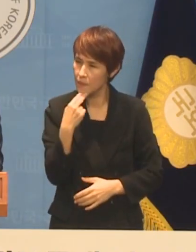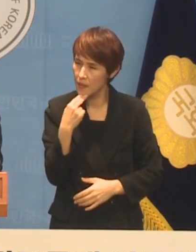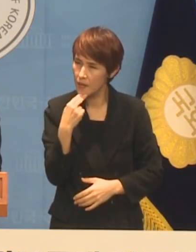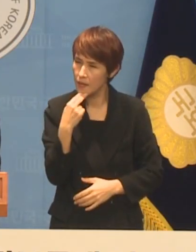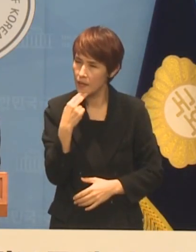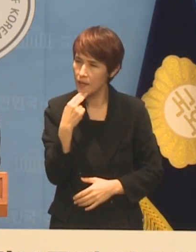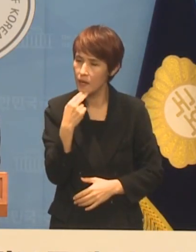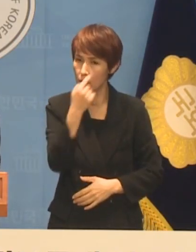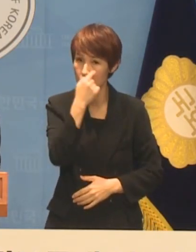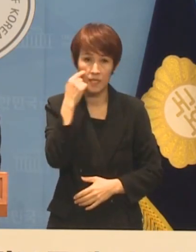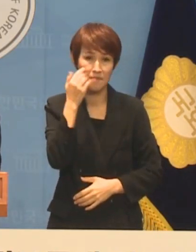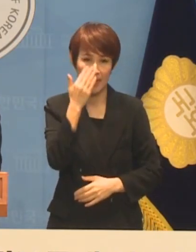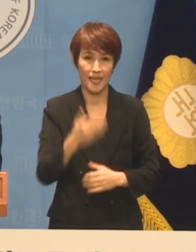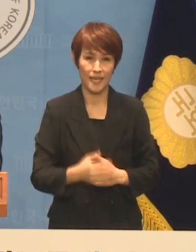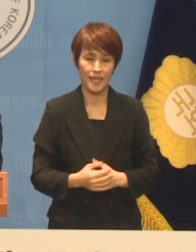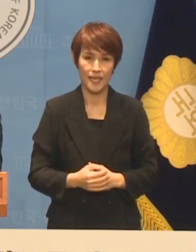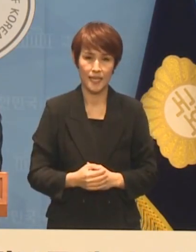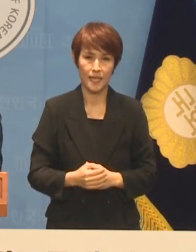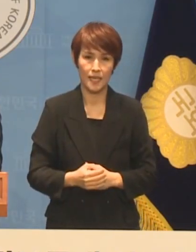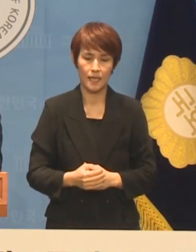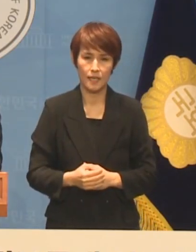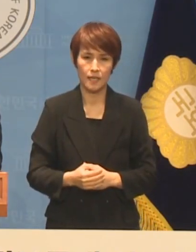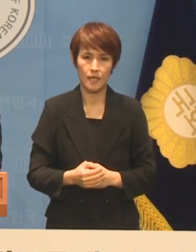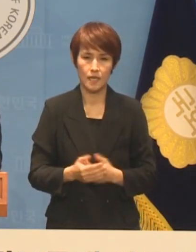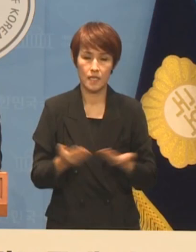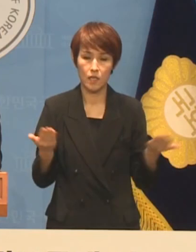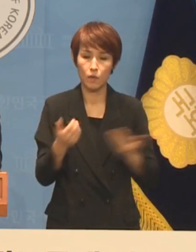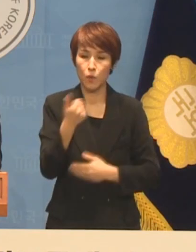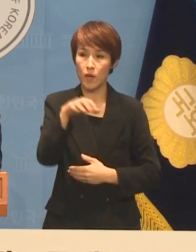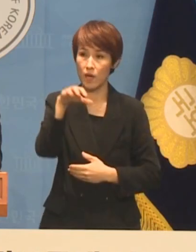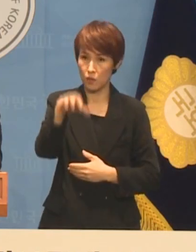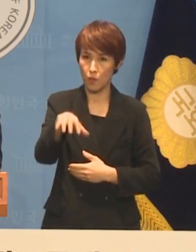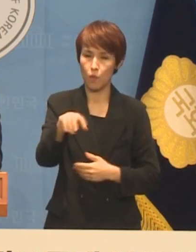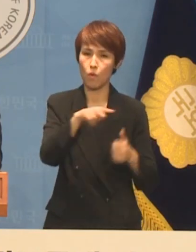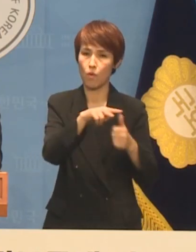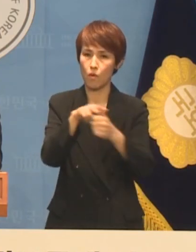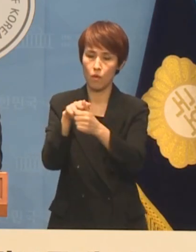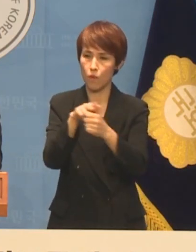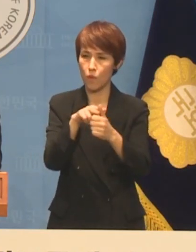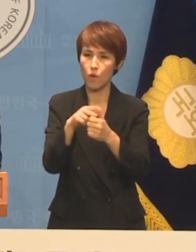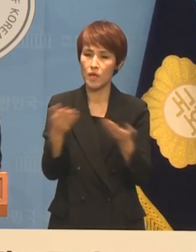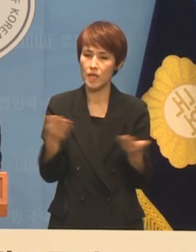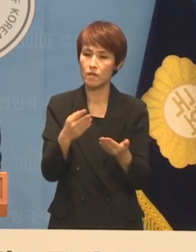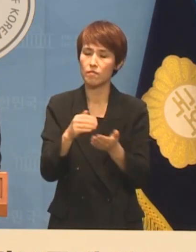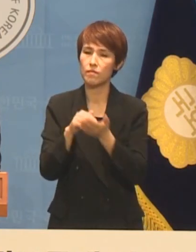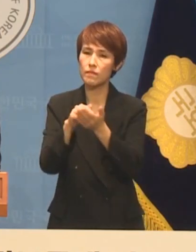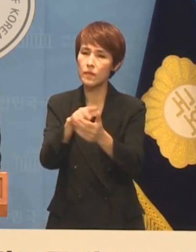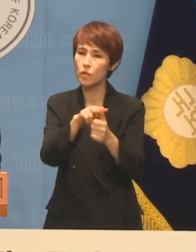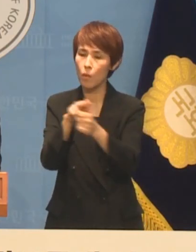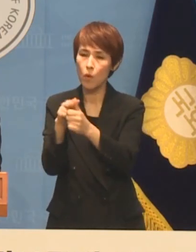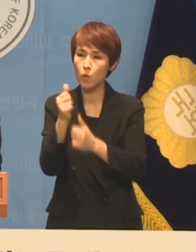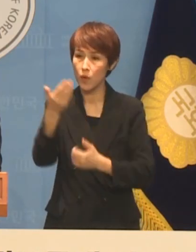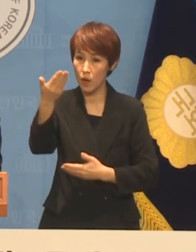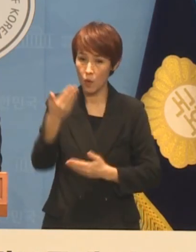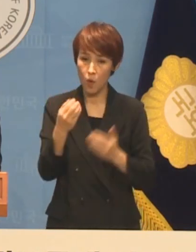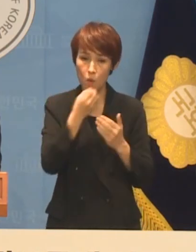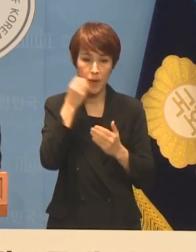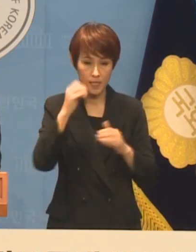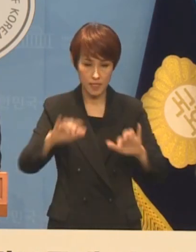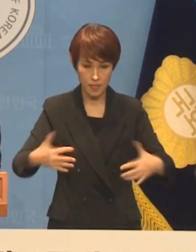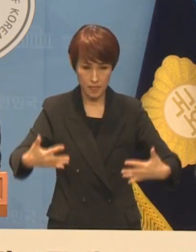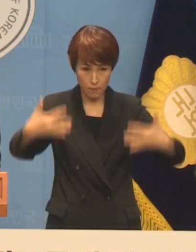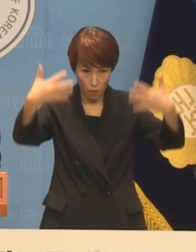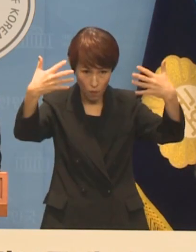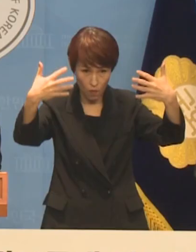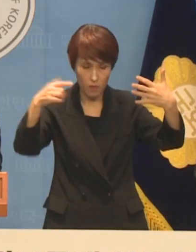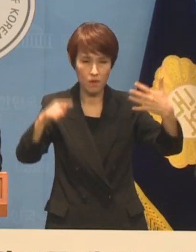사전에 확인할 수 있습니다. 직업소개서와 취업정보 제공 사이트도 중대재해 발생 정보를